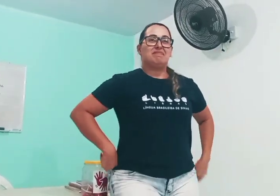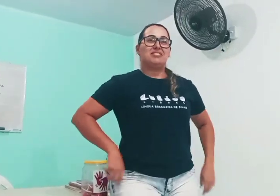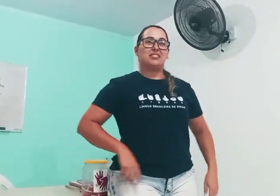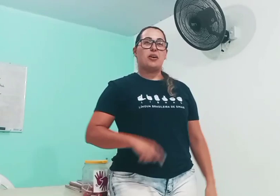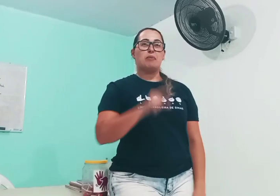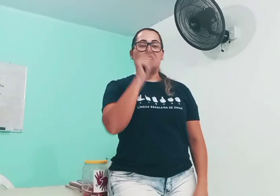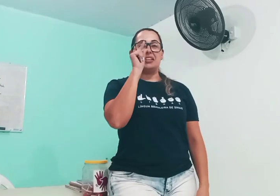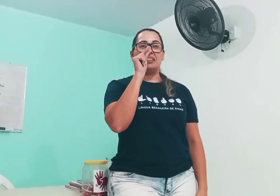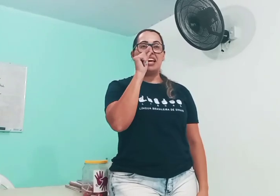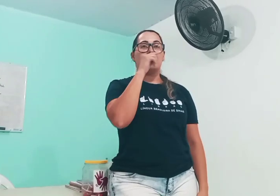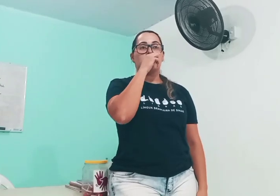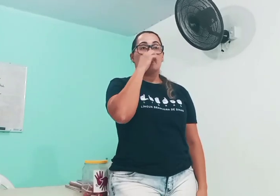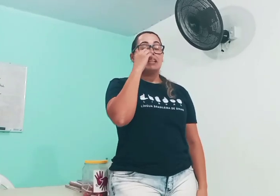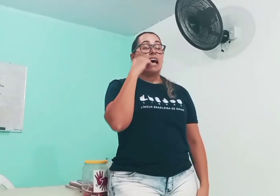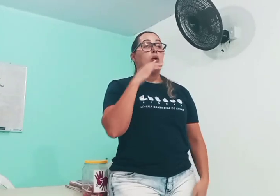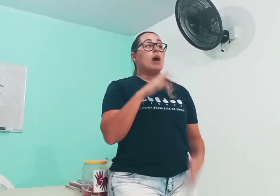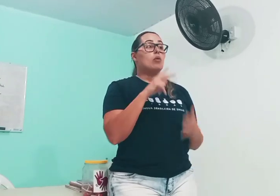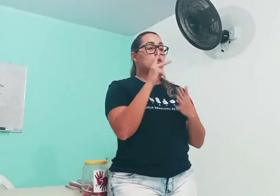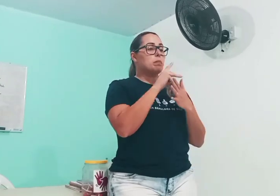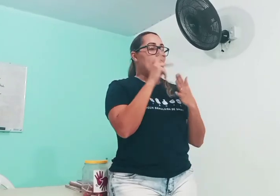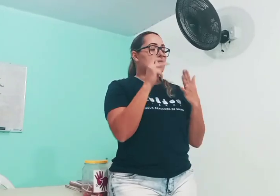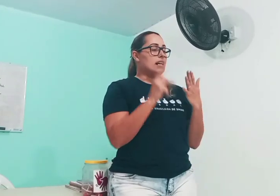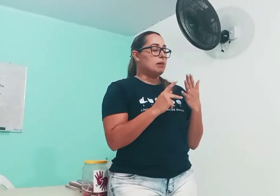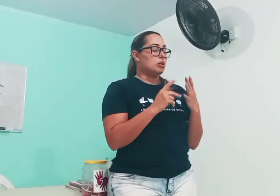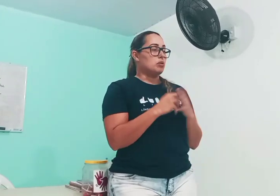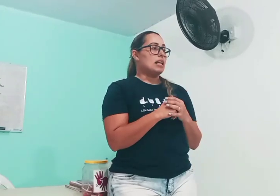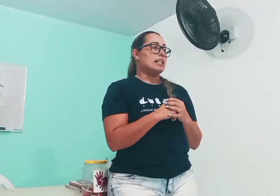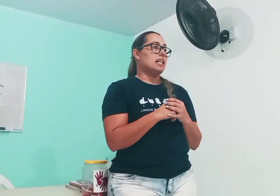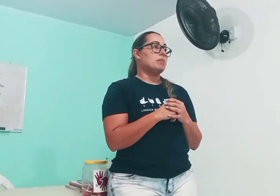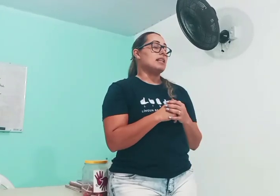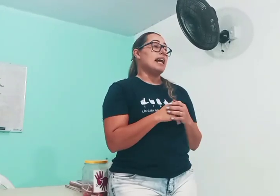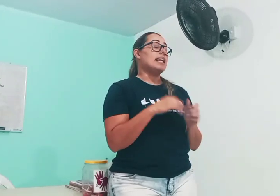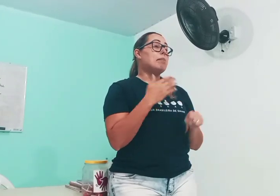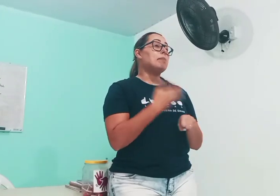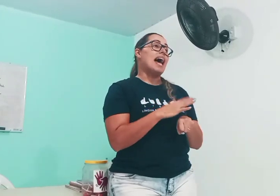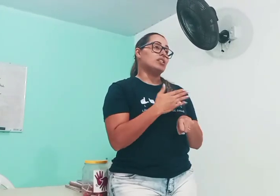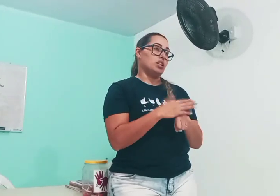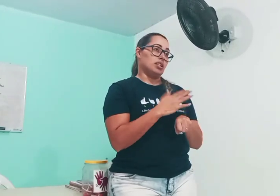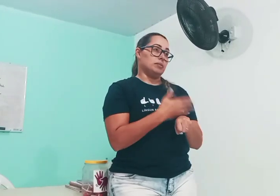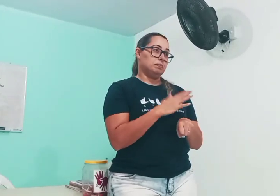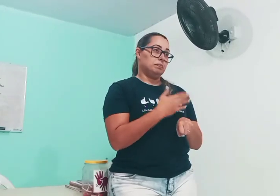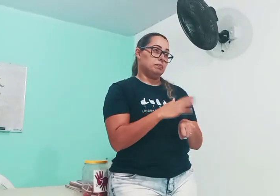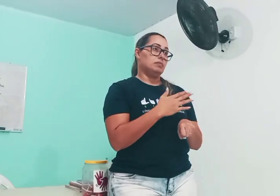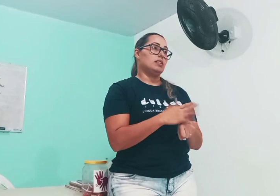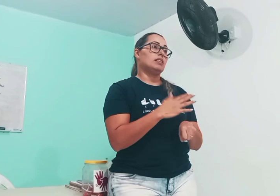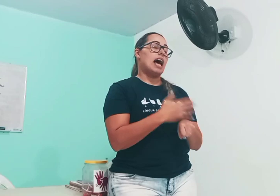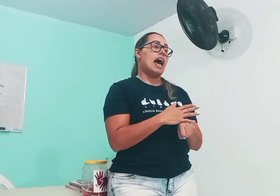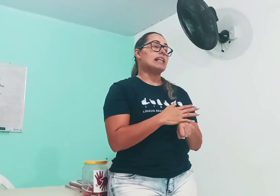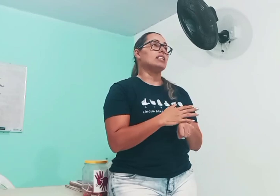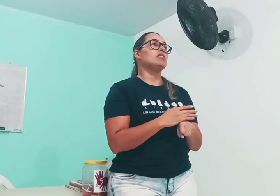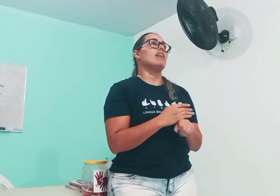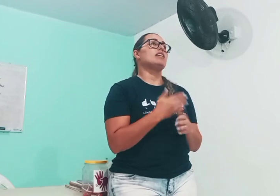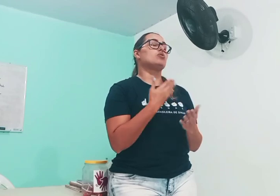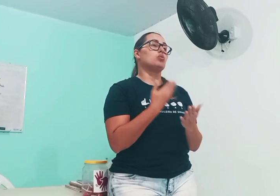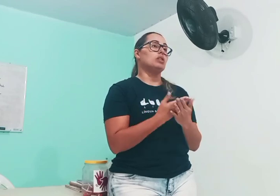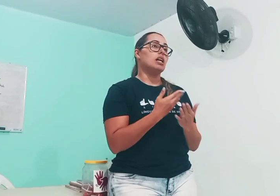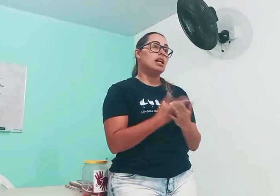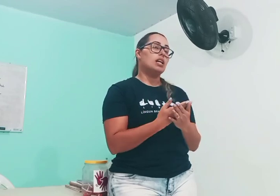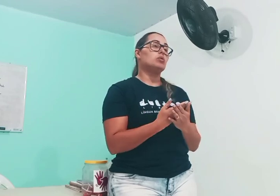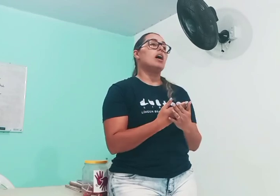Só um pouquinho, né? Tá. Os parâmetros ali, ele é prática, tá? A gente vai estudando,